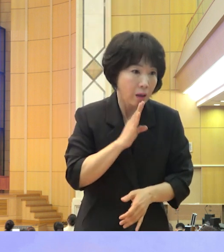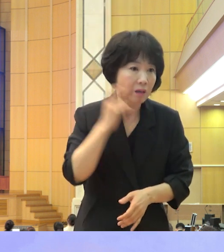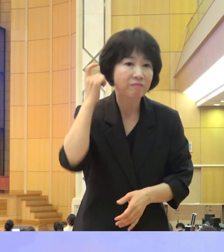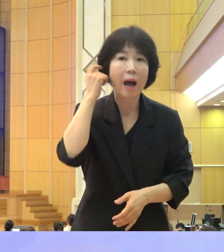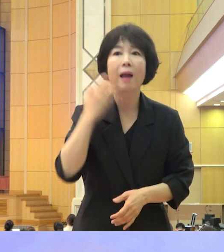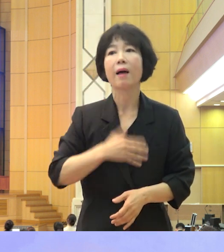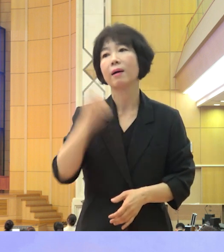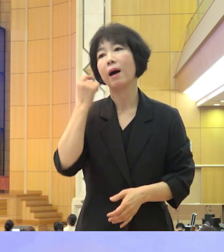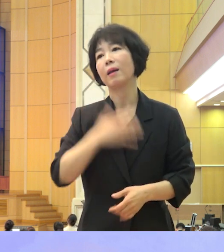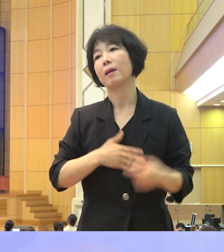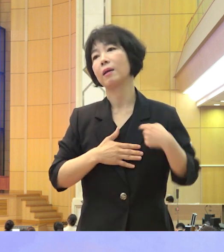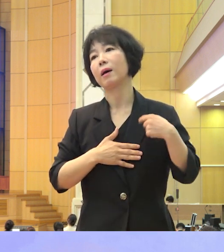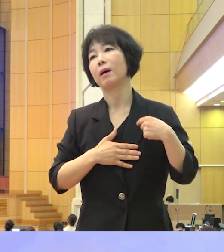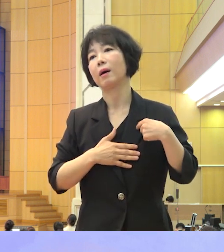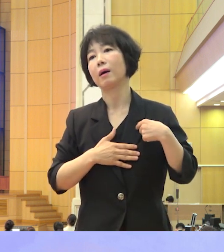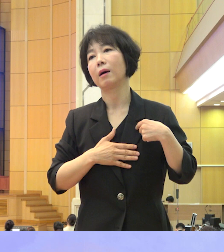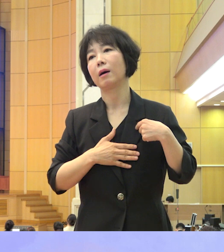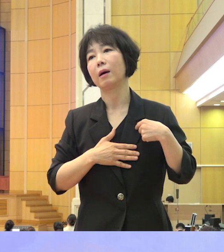나는